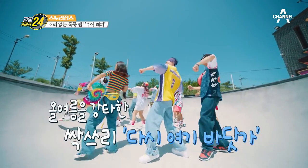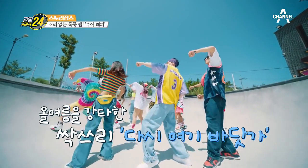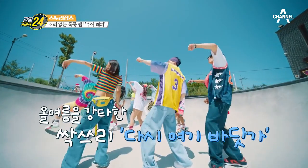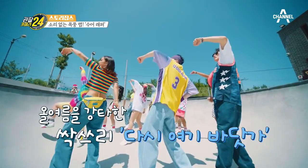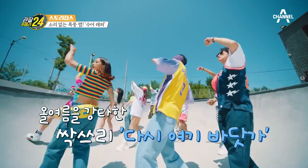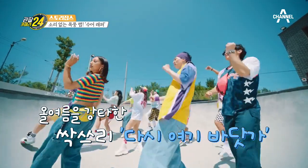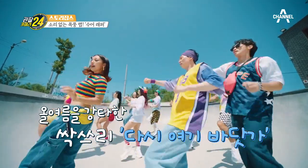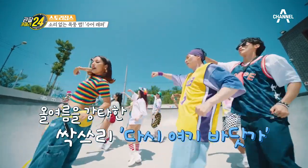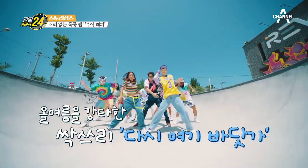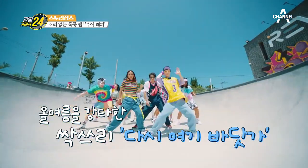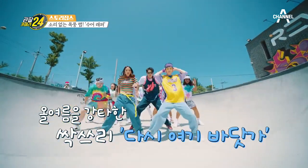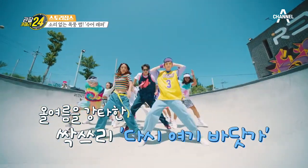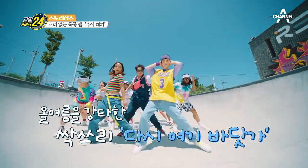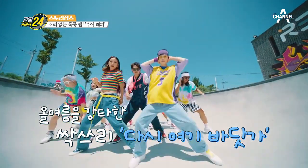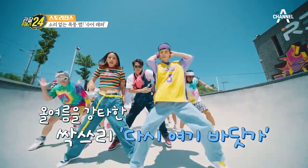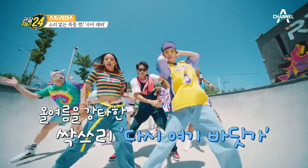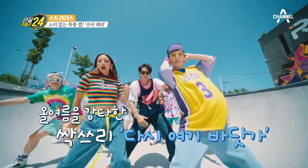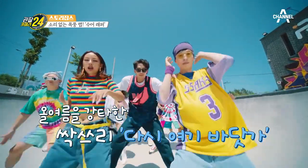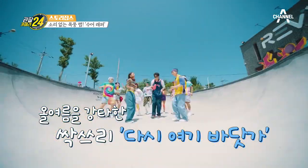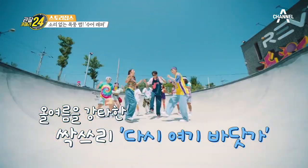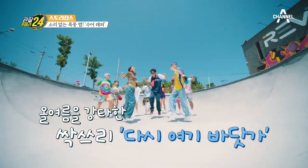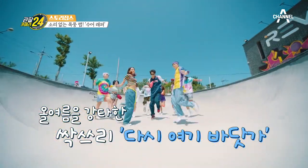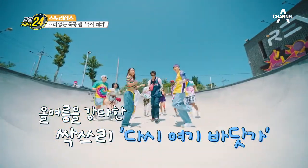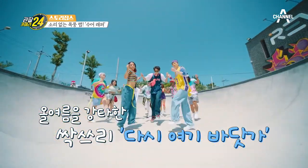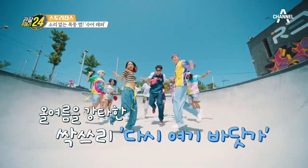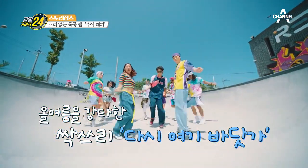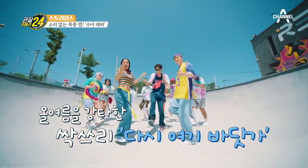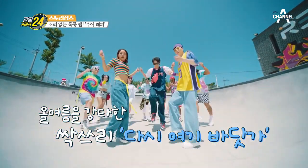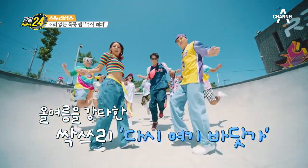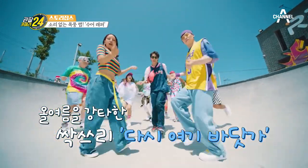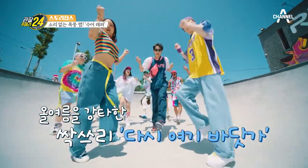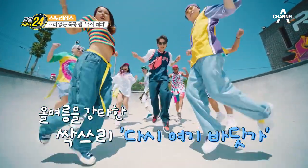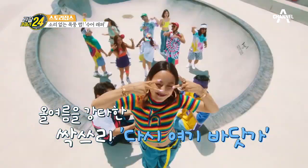그런데 가사를 그대로 수어로 바꾸면 되는 거 아닌가요?